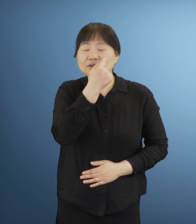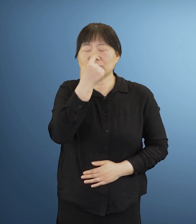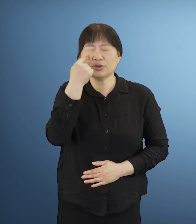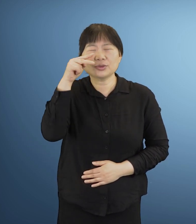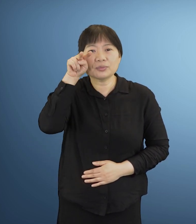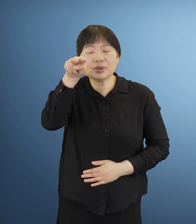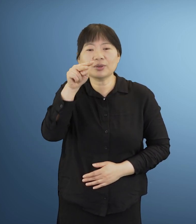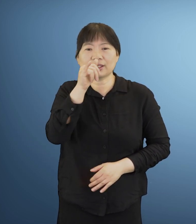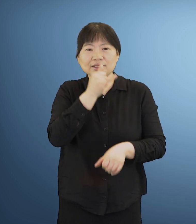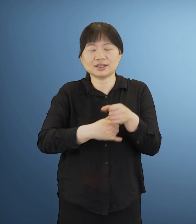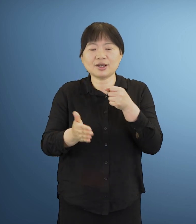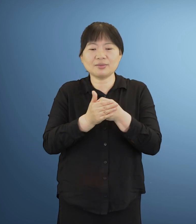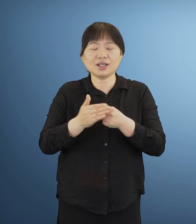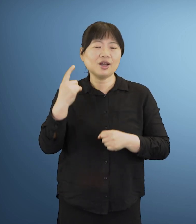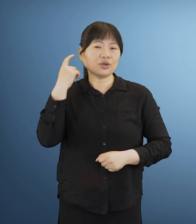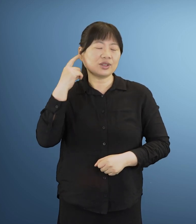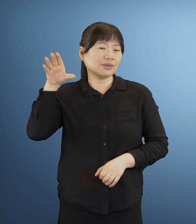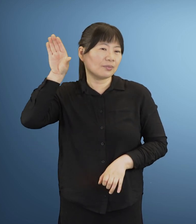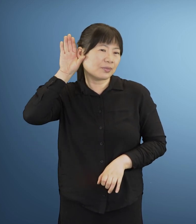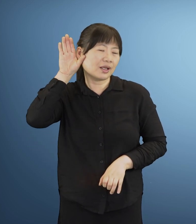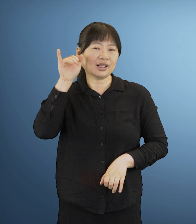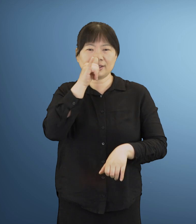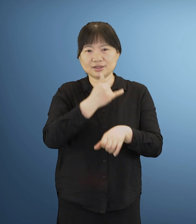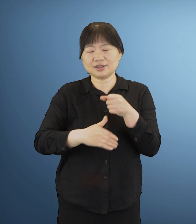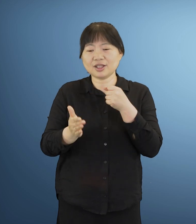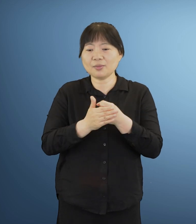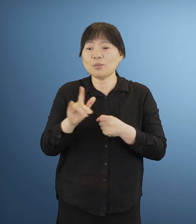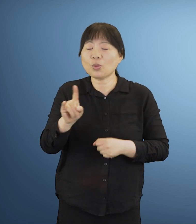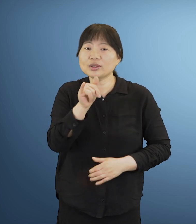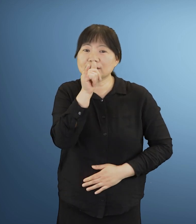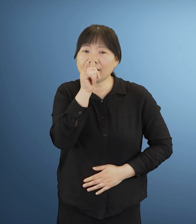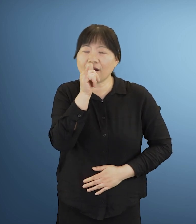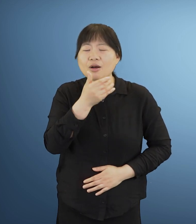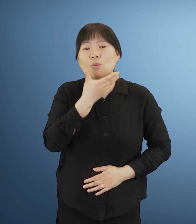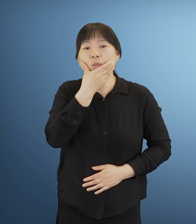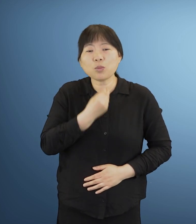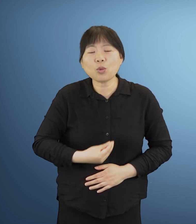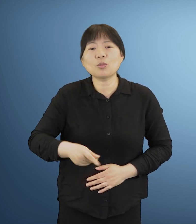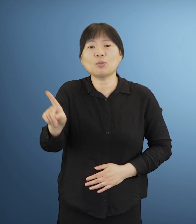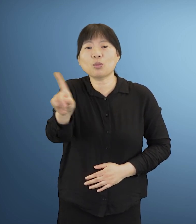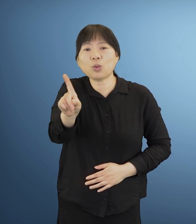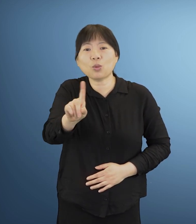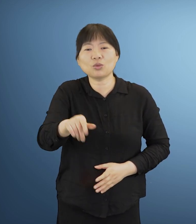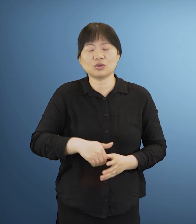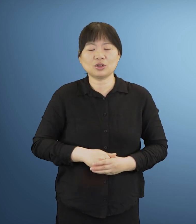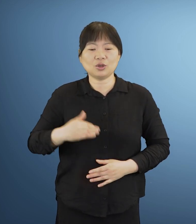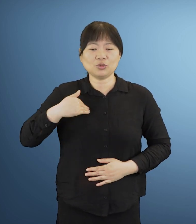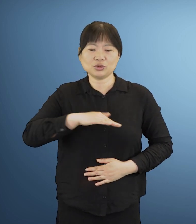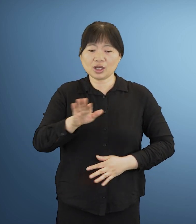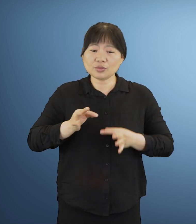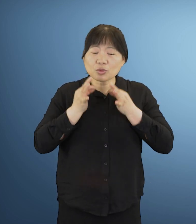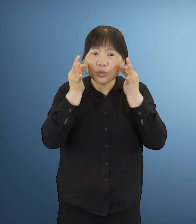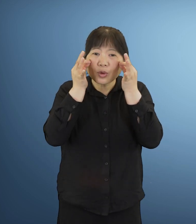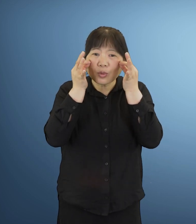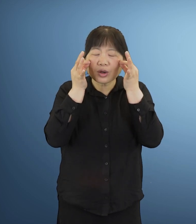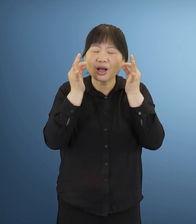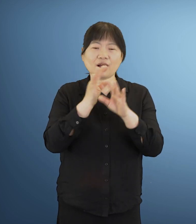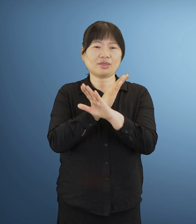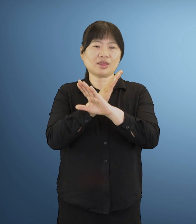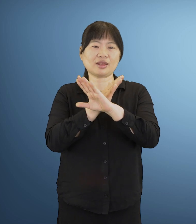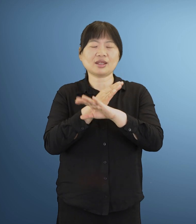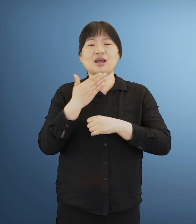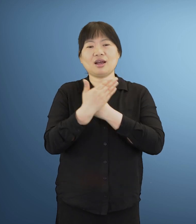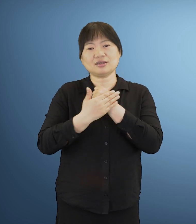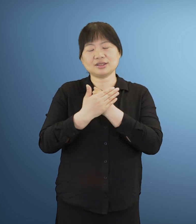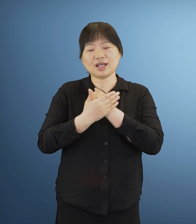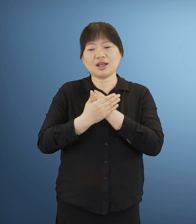봄으로 너희 귀는 들음으로 뭐가 있대요? 복이라는 것은 우리의 노력으로 되는 겁니까?